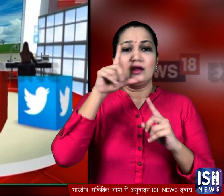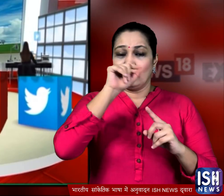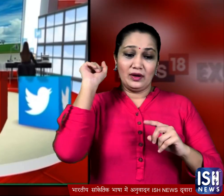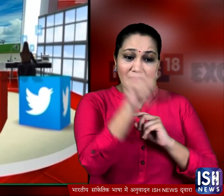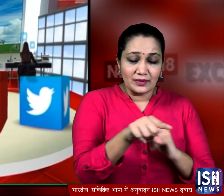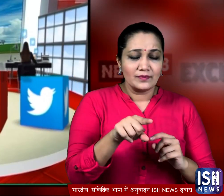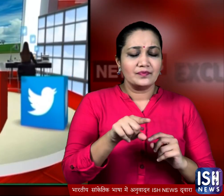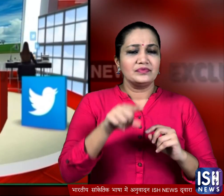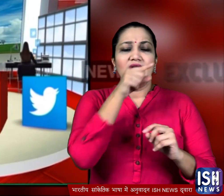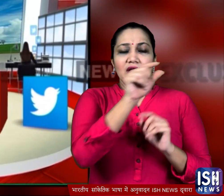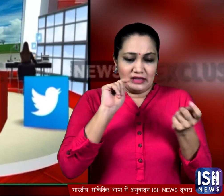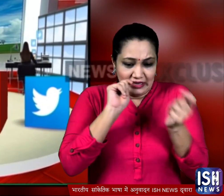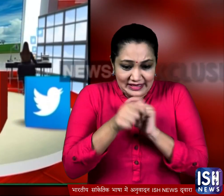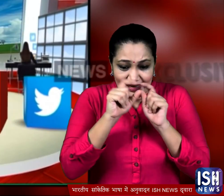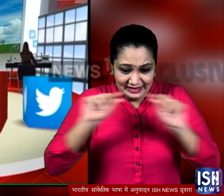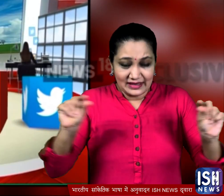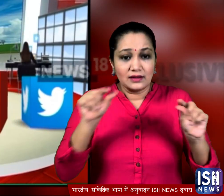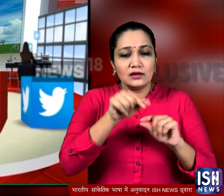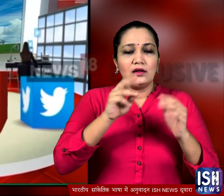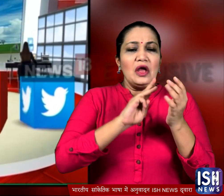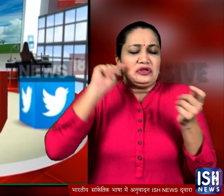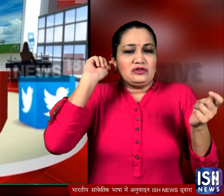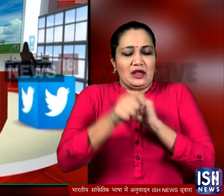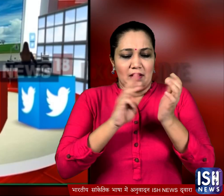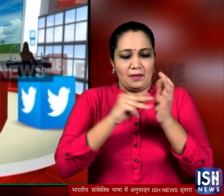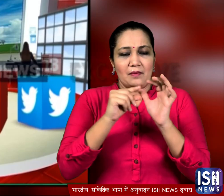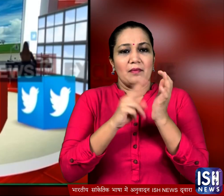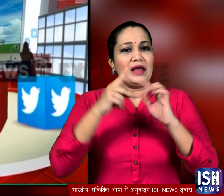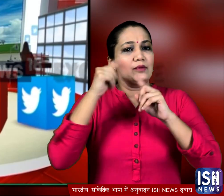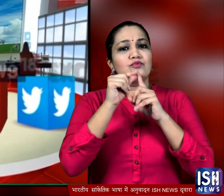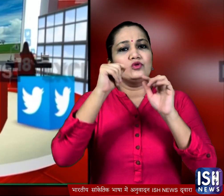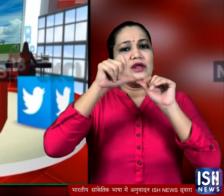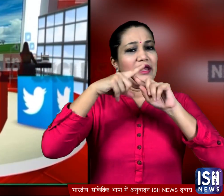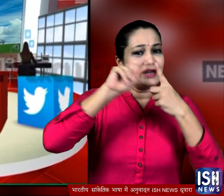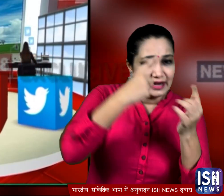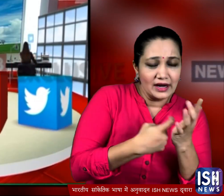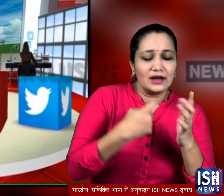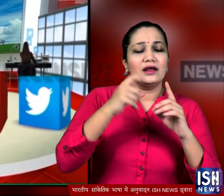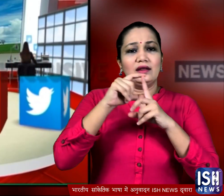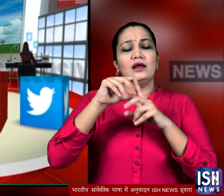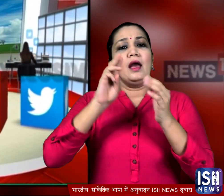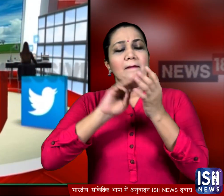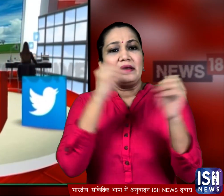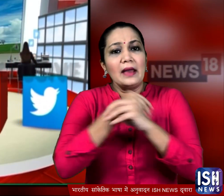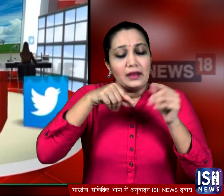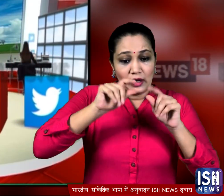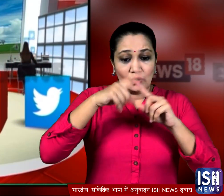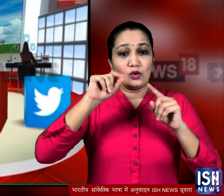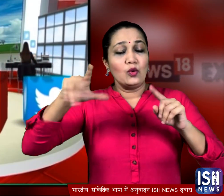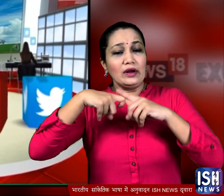ने मैनिपुलेटेड मीडिया का टैग दे दिया। यानी ट्विटर ने अपनी जांच में पाया कि उस टूल किट में हेरफेर किया